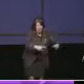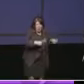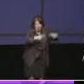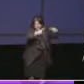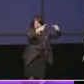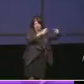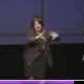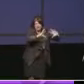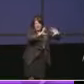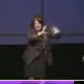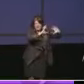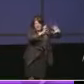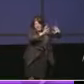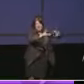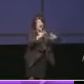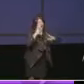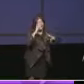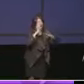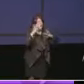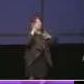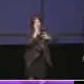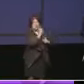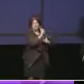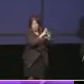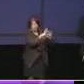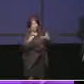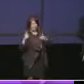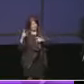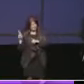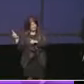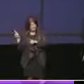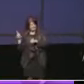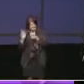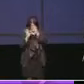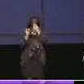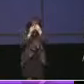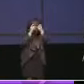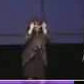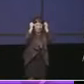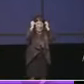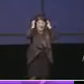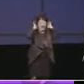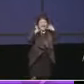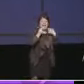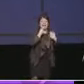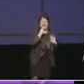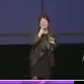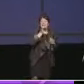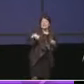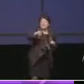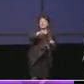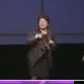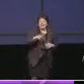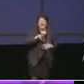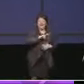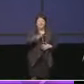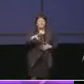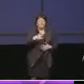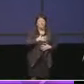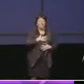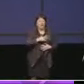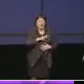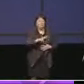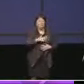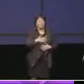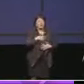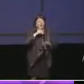è successo a proposito di grandi incontri per esempio ecco questa cosa qui voi se siete appassionati di editoria di letteratura o la venite